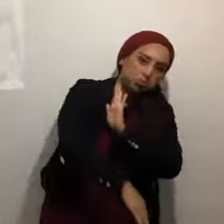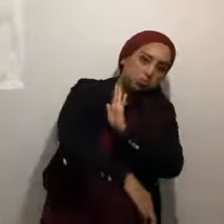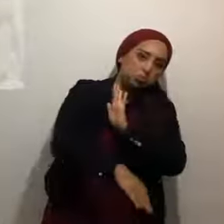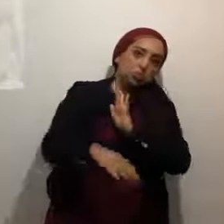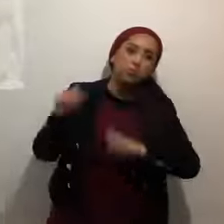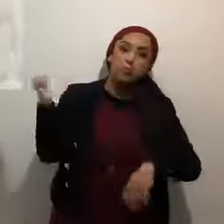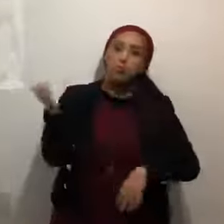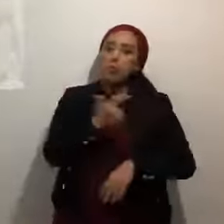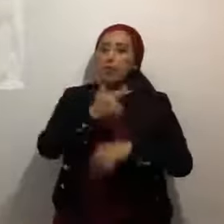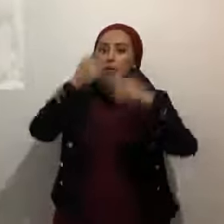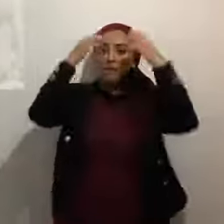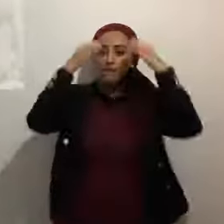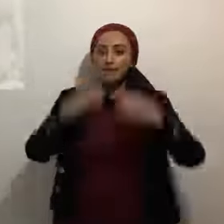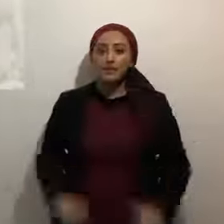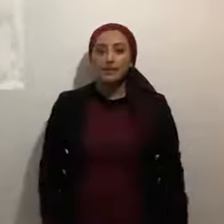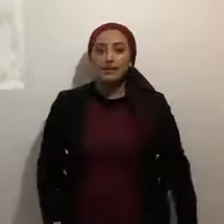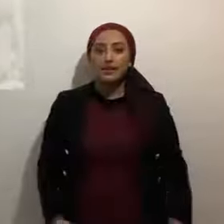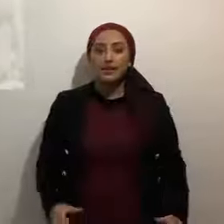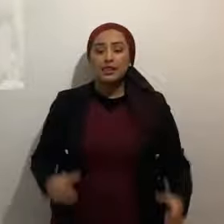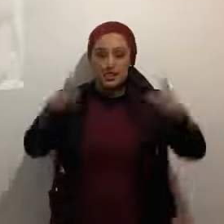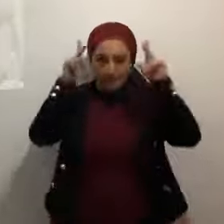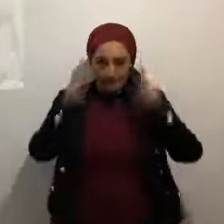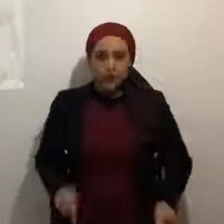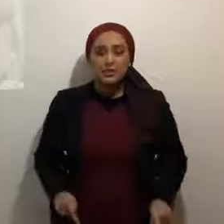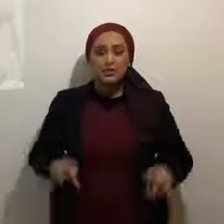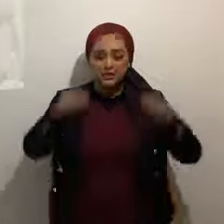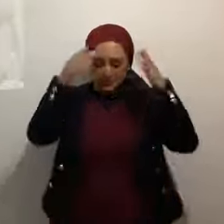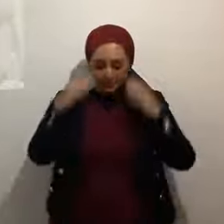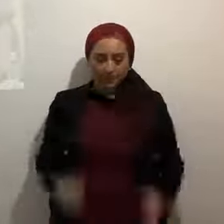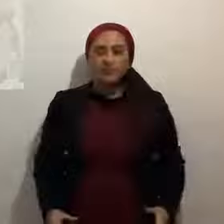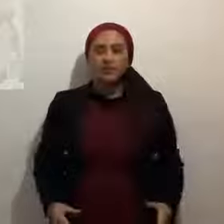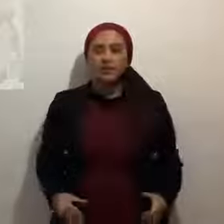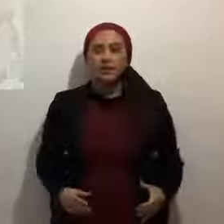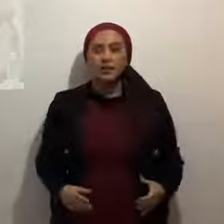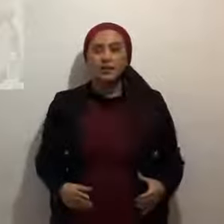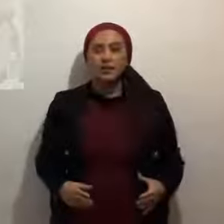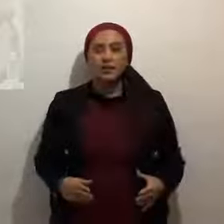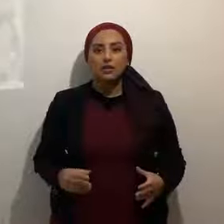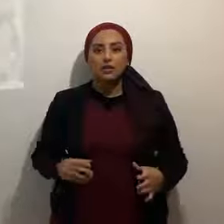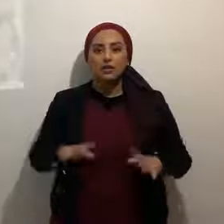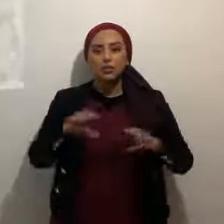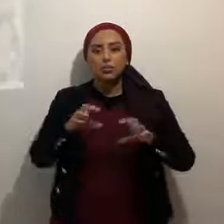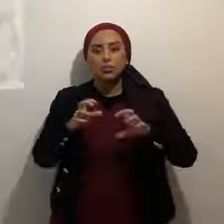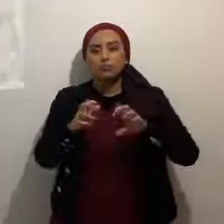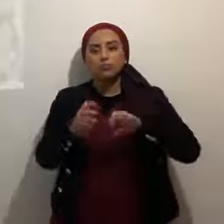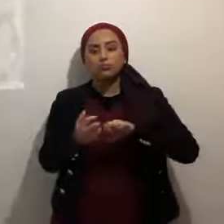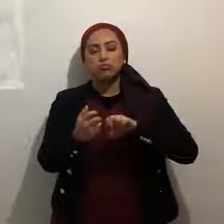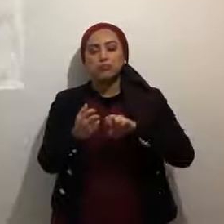ser, toda su persona, todo su ser se deteriora. Ahora, mucha